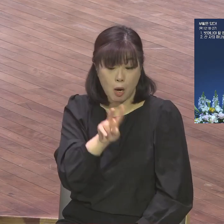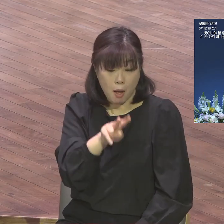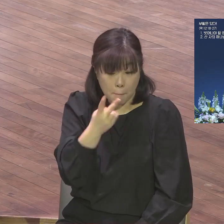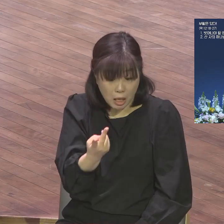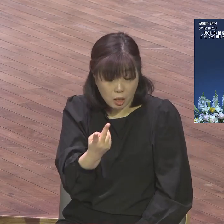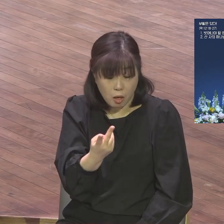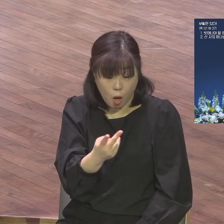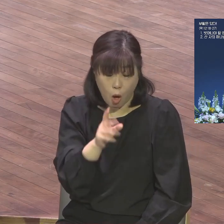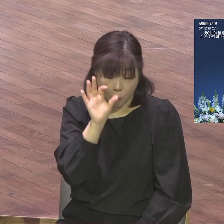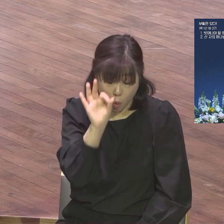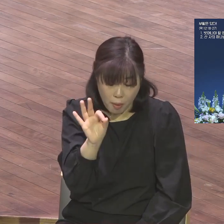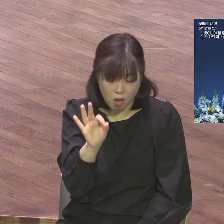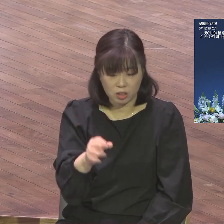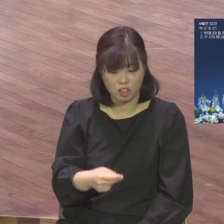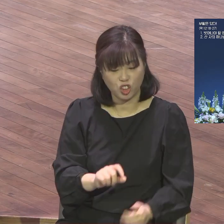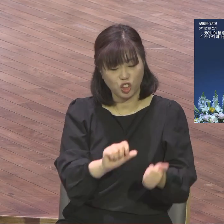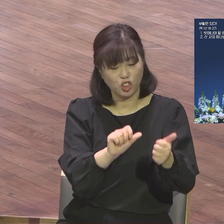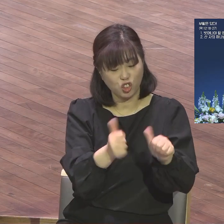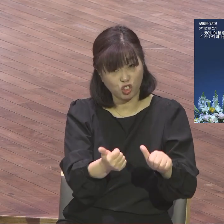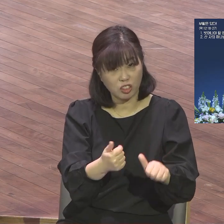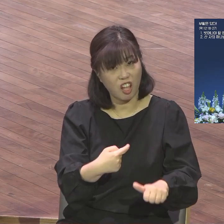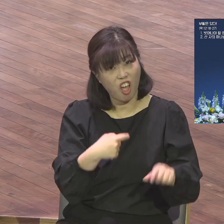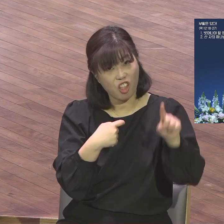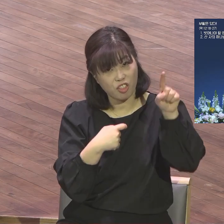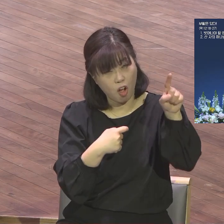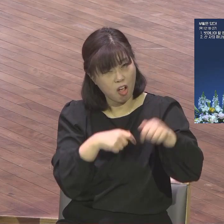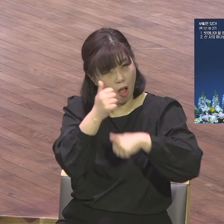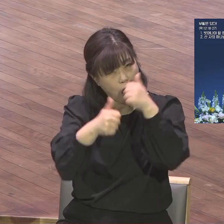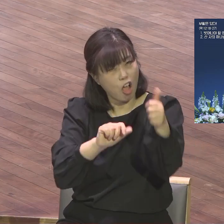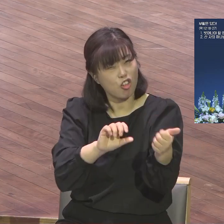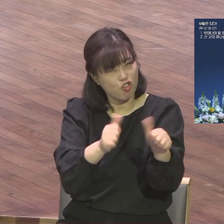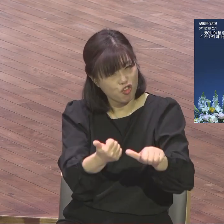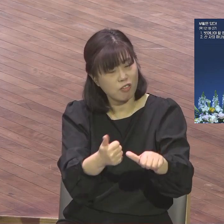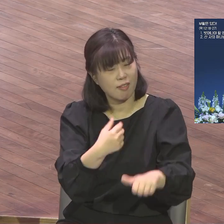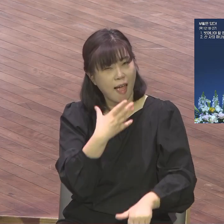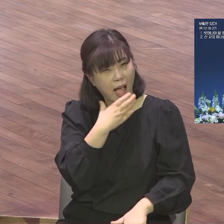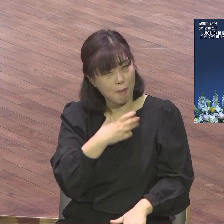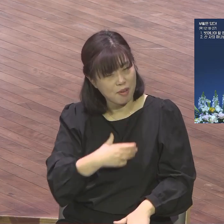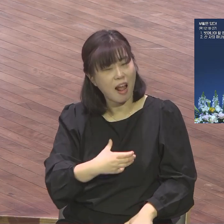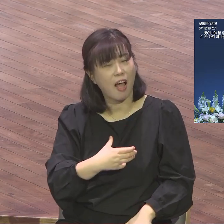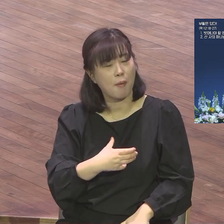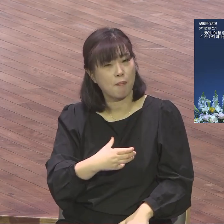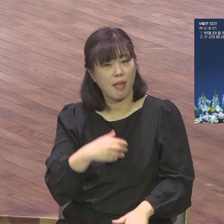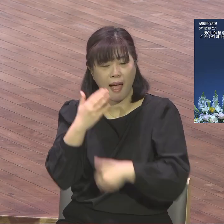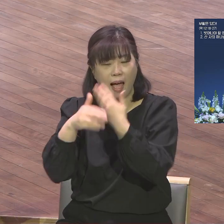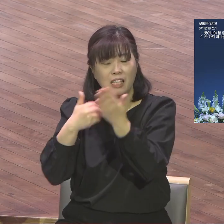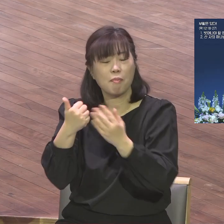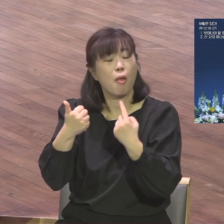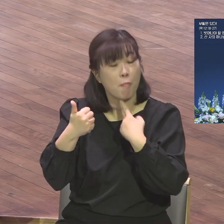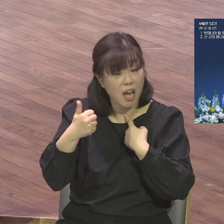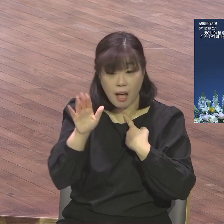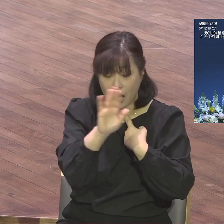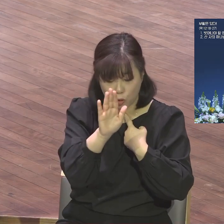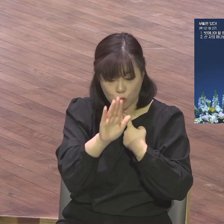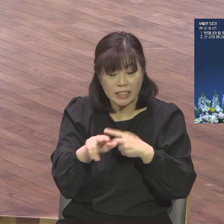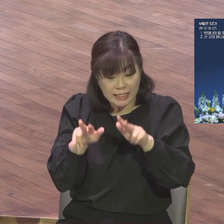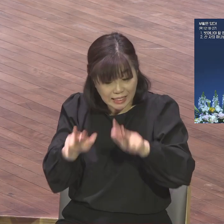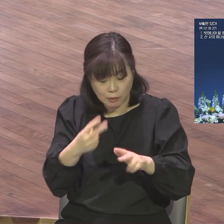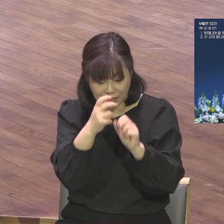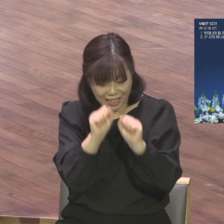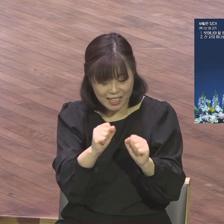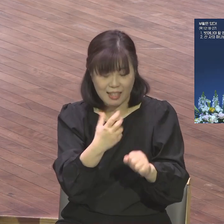그래서 예수님은 하나님이 죽은 자의 하나님이 아니라 산자의 하나님, 살아있는 하나님이라고 말씀하고